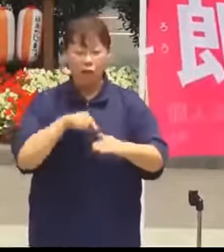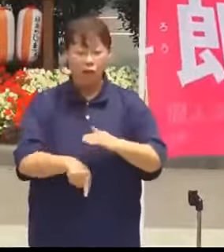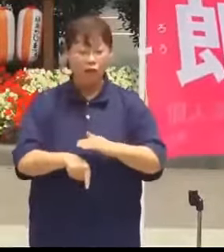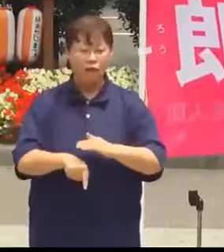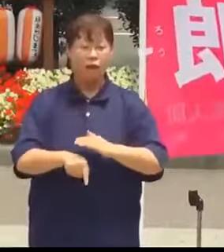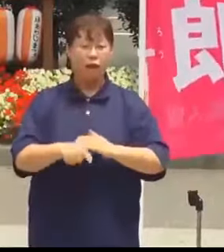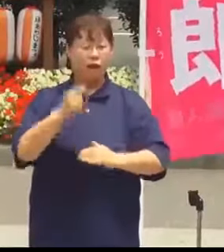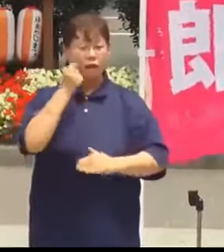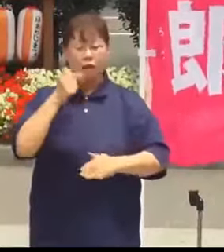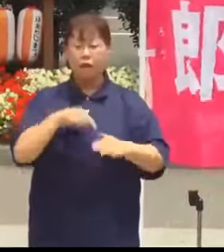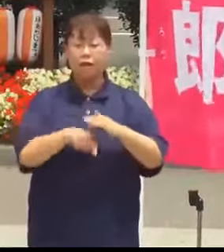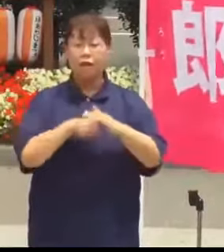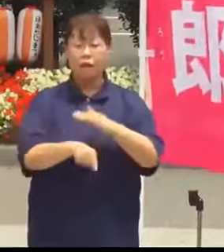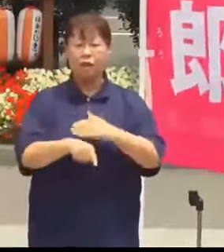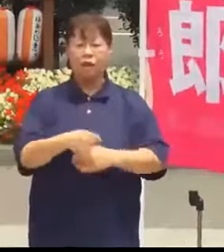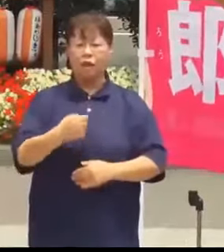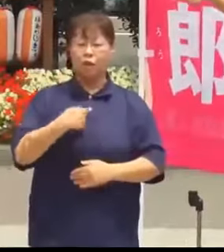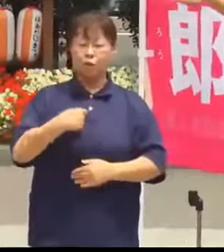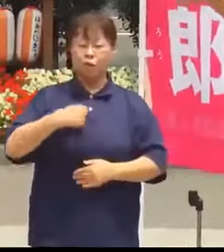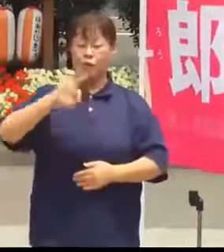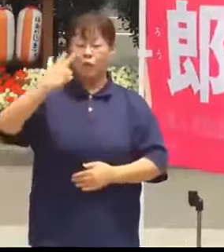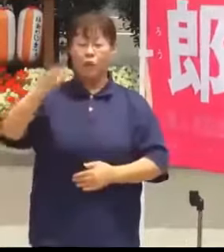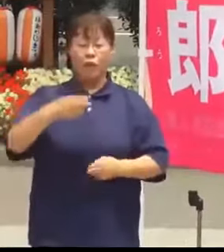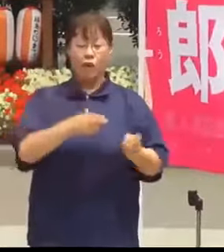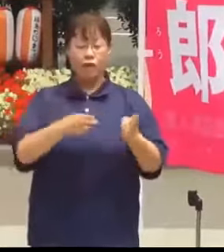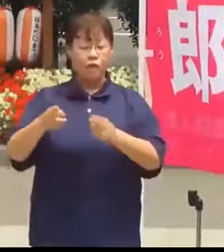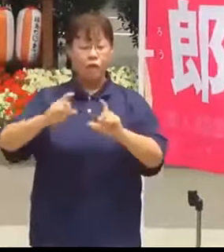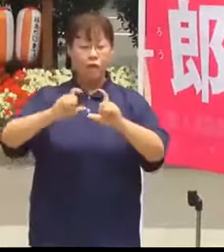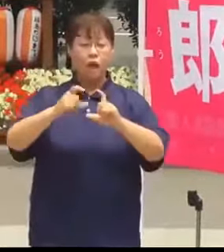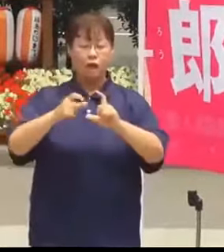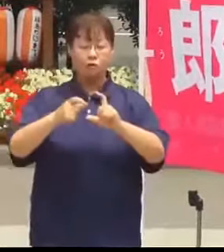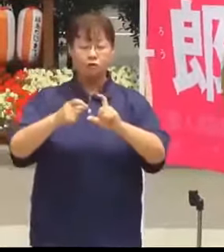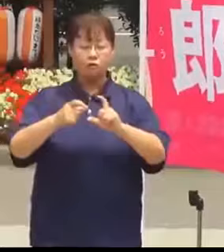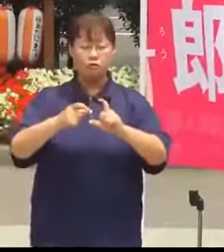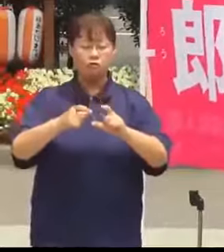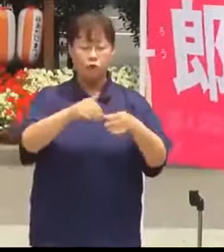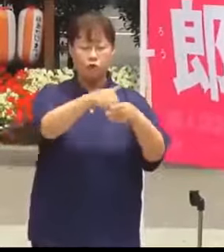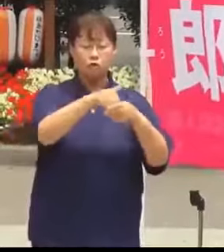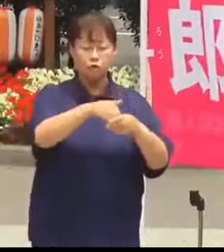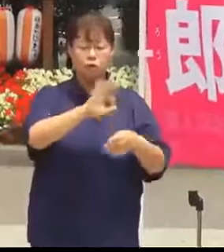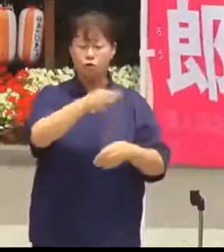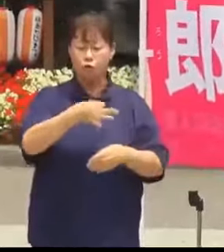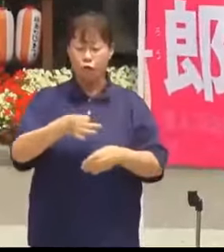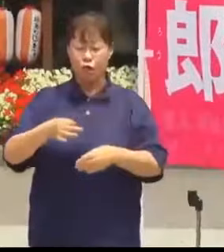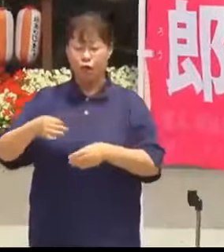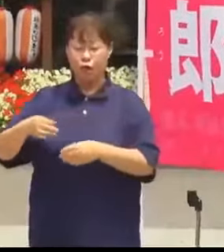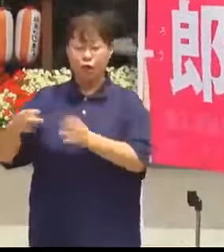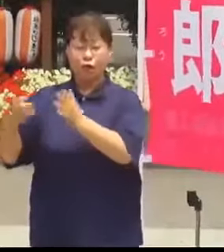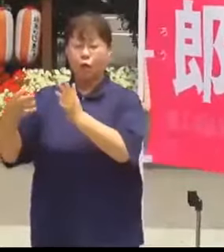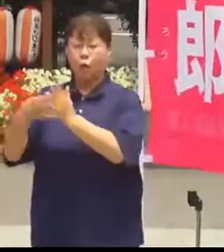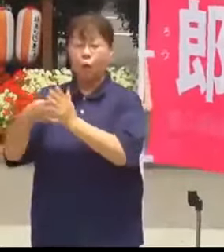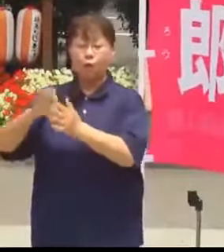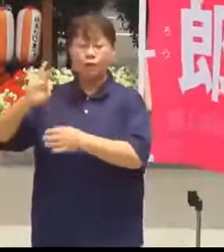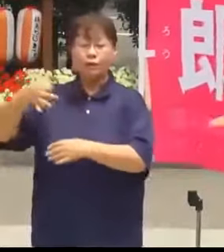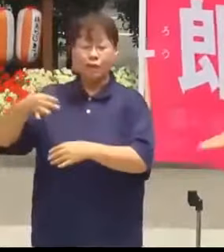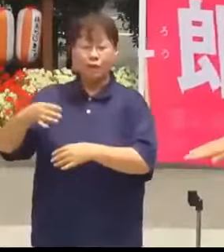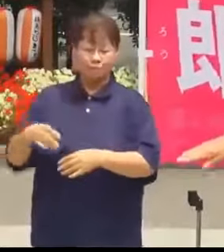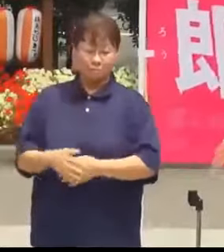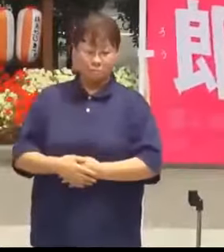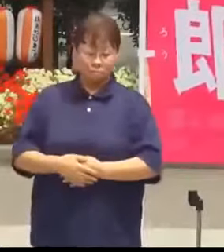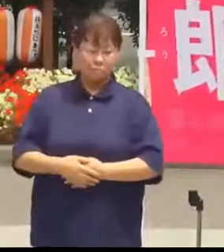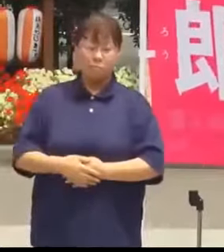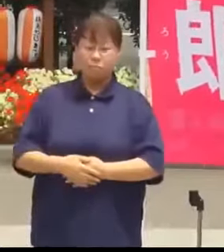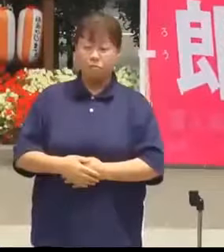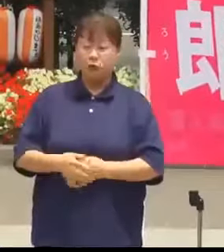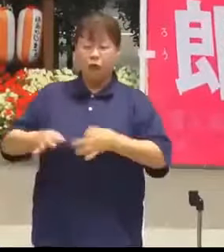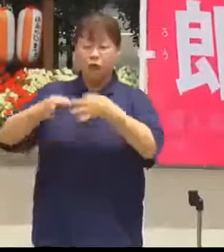ないの私が税制改革やるった所得税と法人税これを自分たちのお得意様のために金持ちがより金持ちに